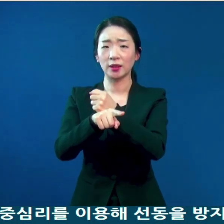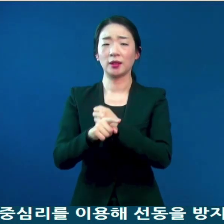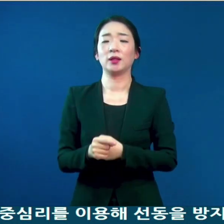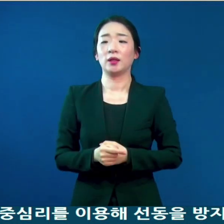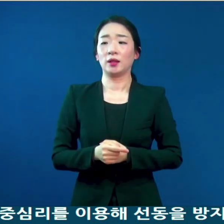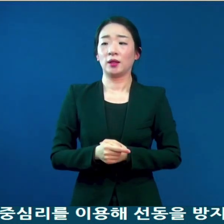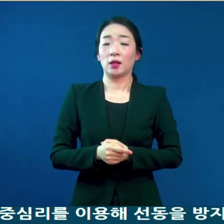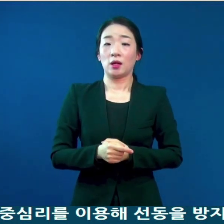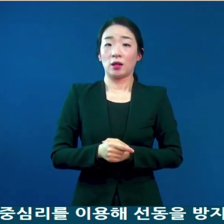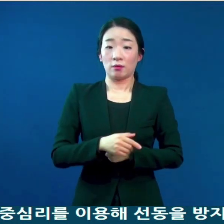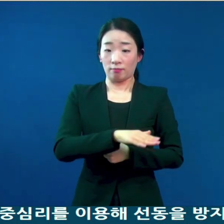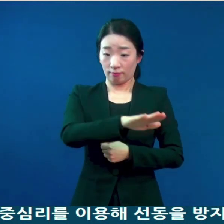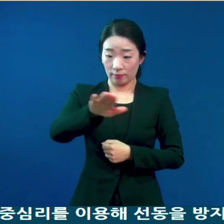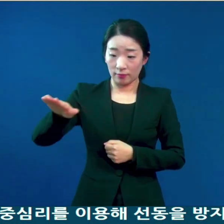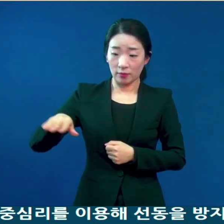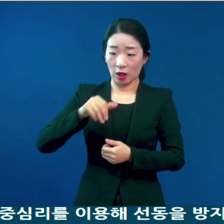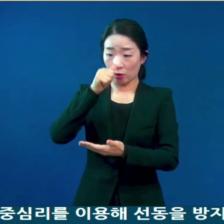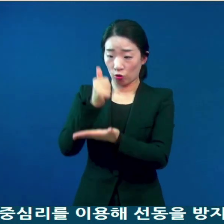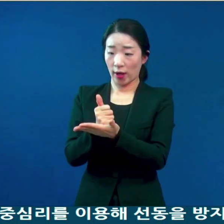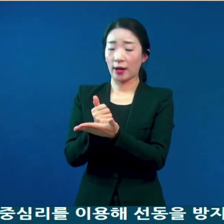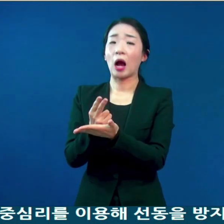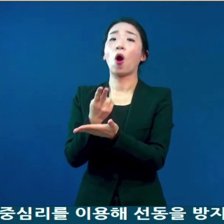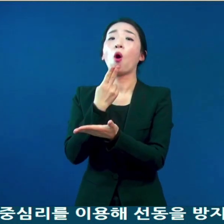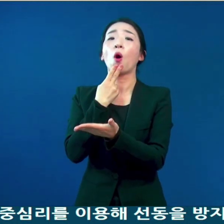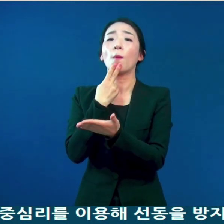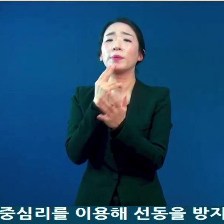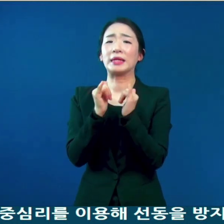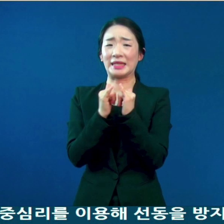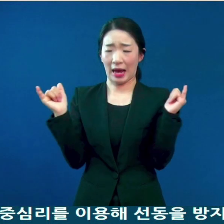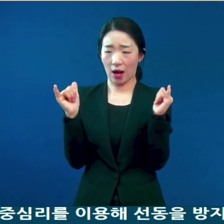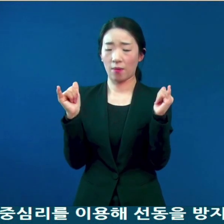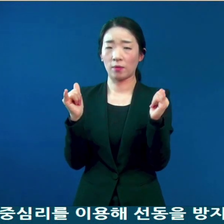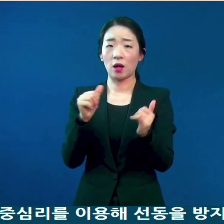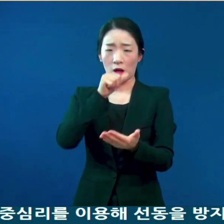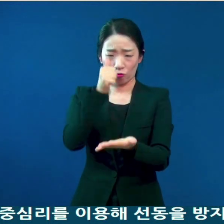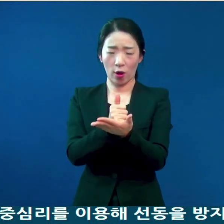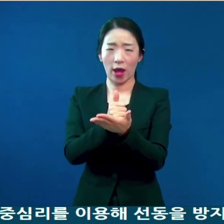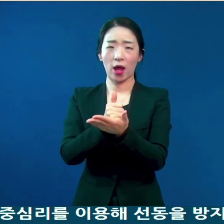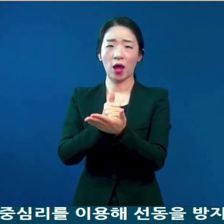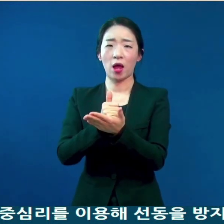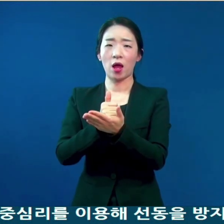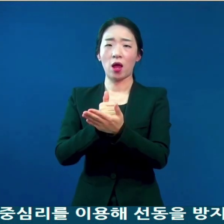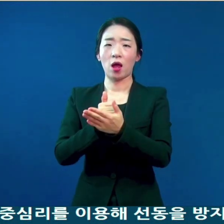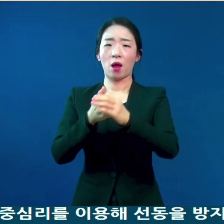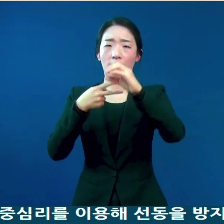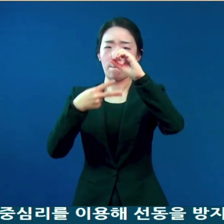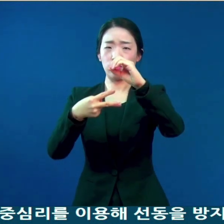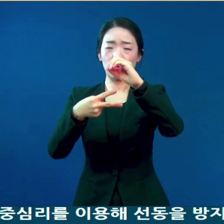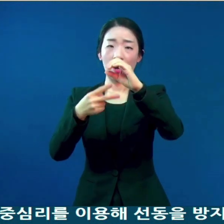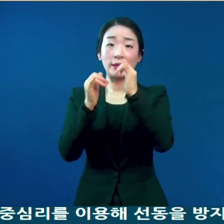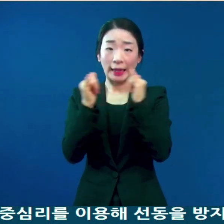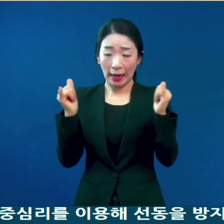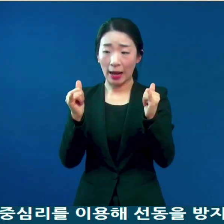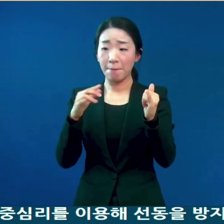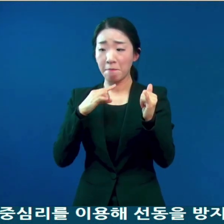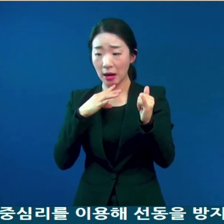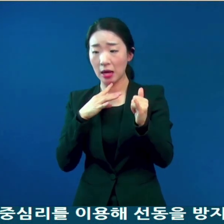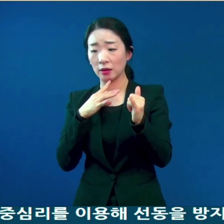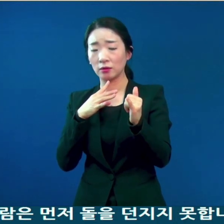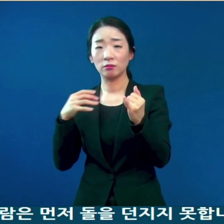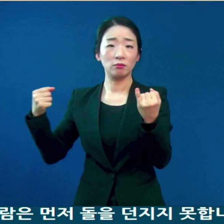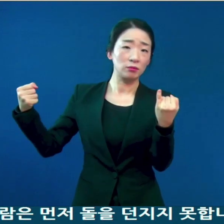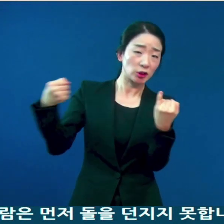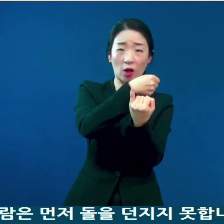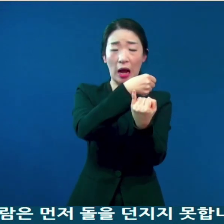없는 깨끗한 사람들만 다른 사람을 처벌할 수 있다, 그런 뜻이 아니죠. 그러면 사실은 이 세상은 범죄자 천국이 될